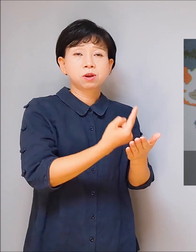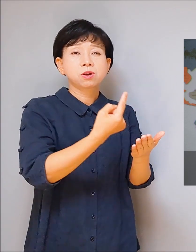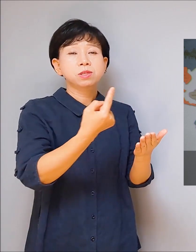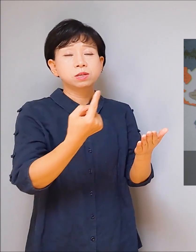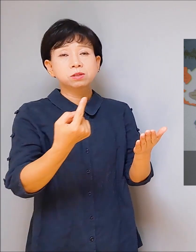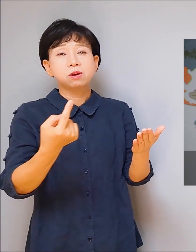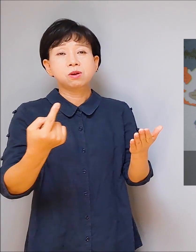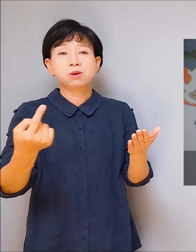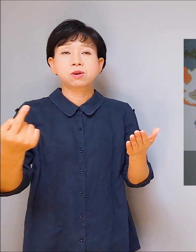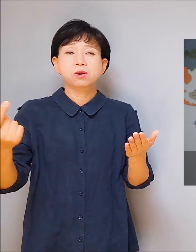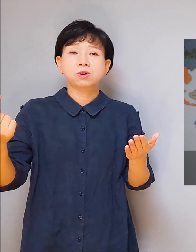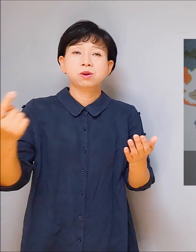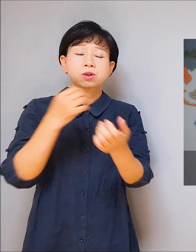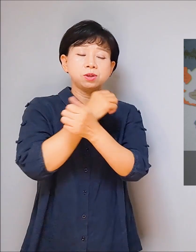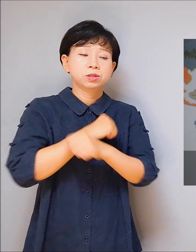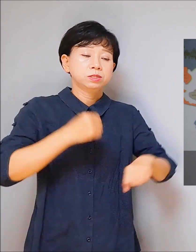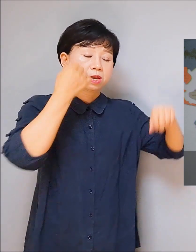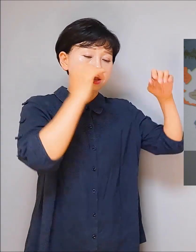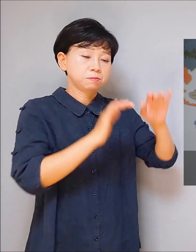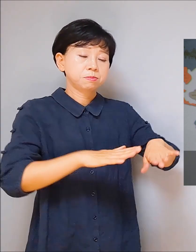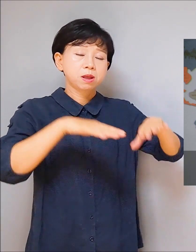언덕을 떠나서